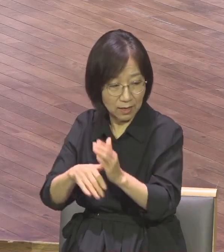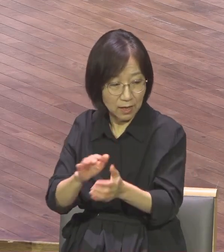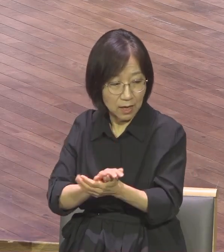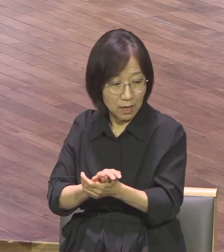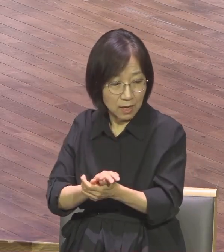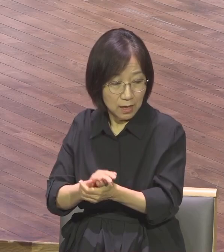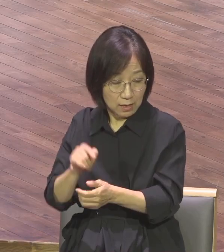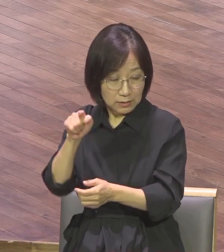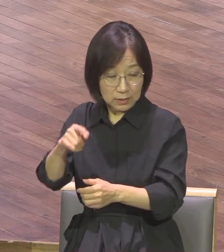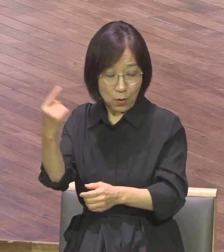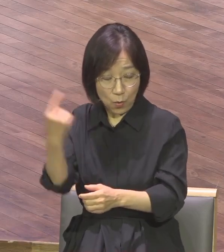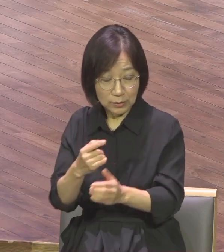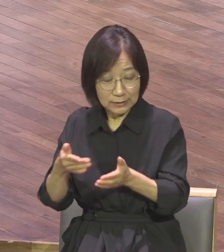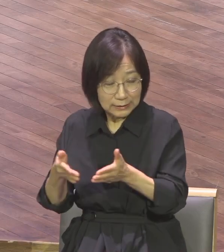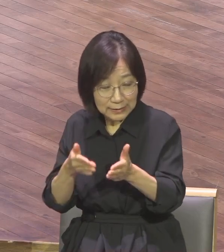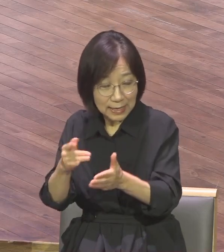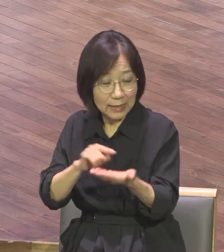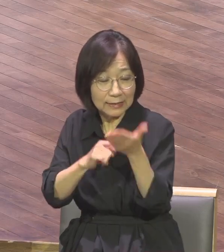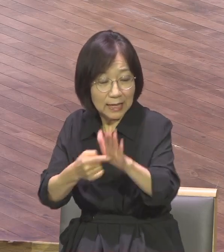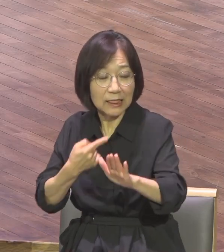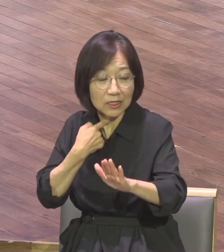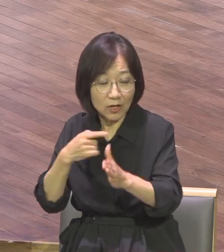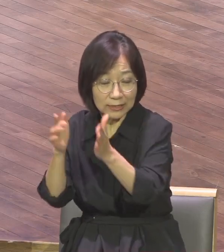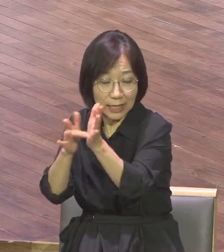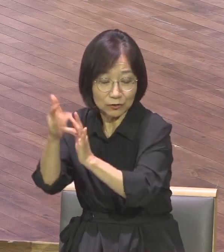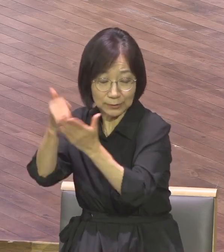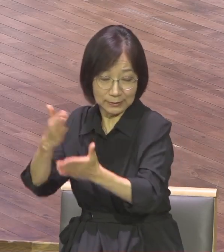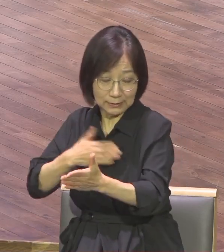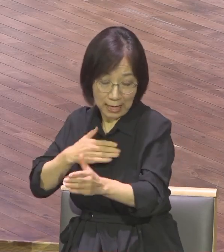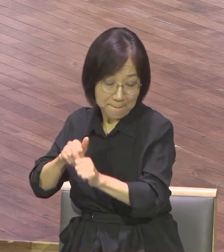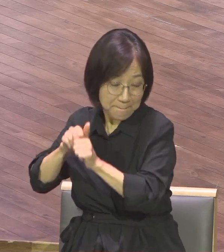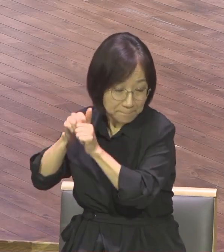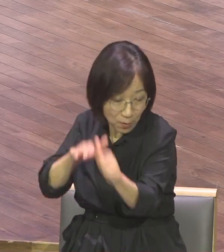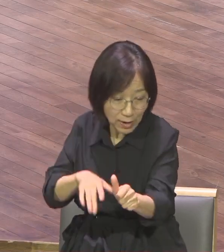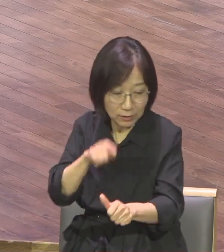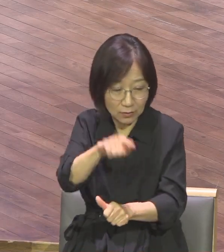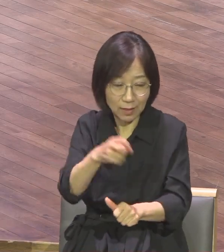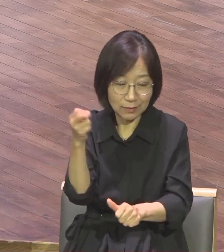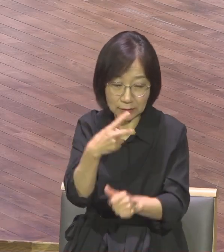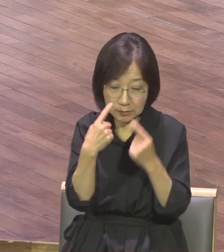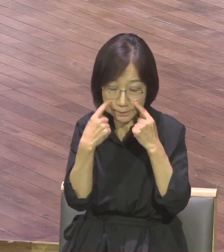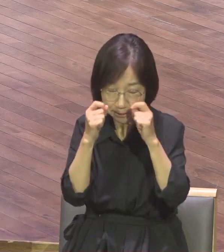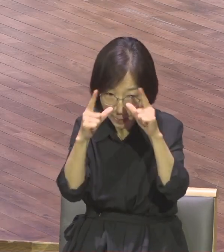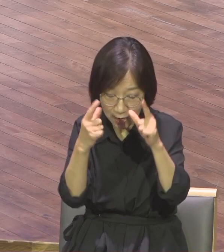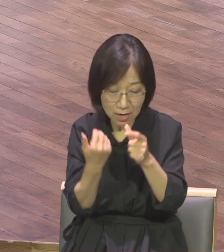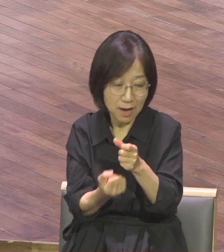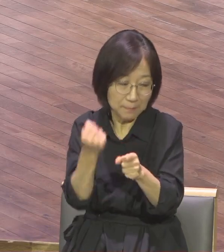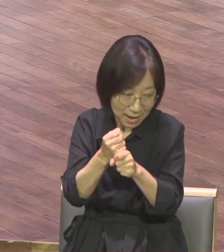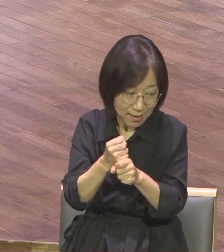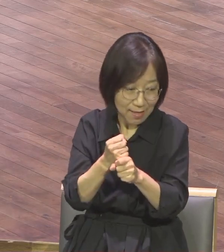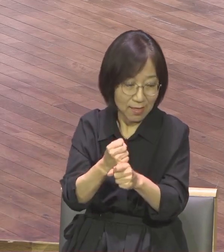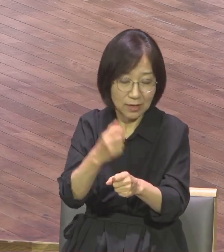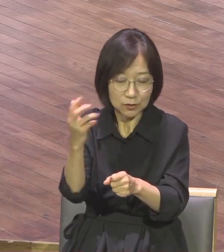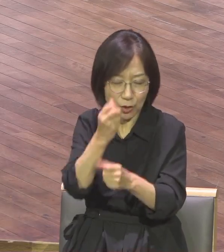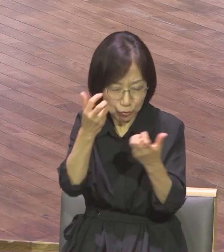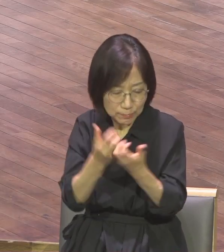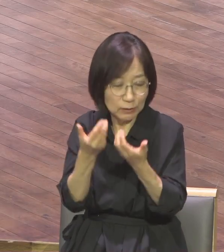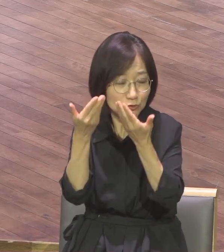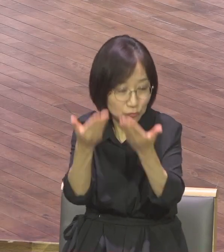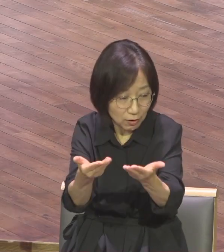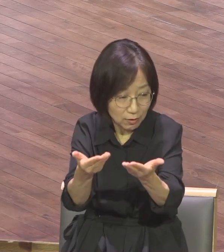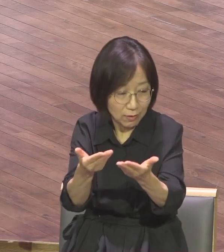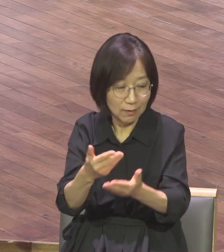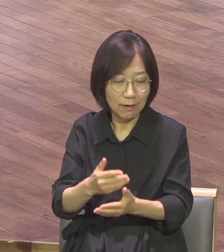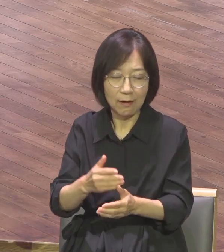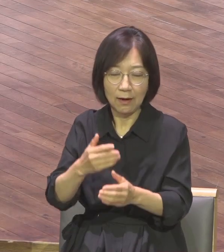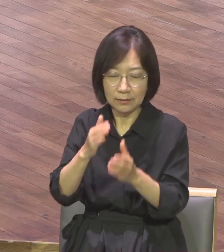오는 길에서 나타나셨던 예수께서 나를 보내어 너로 다시 보게 하시고 성령으로 충만하게 하신다 하니 즉시 사울의